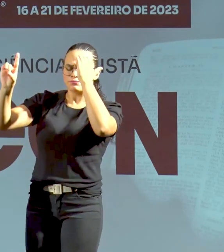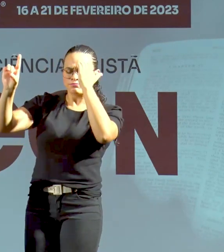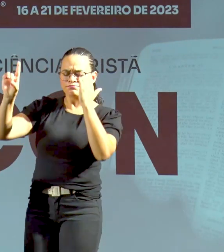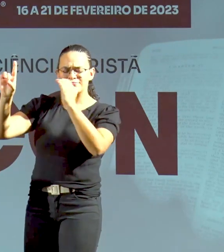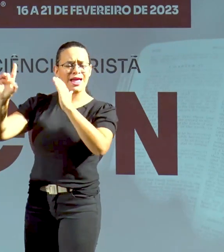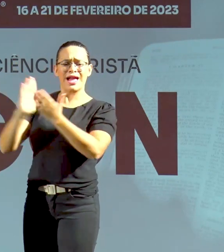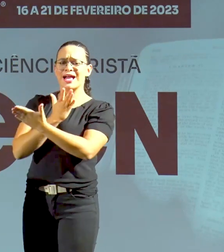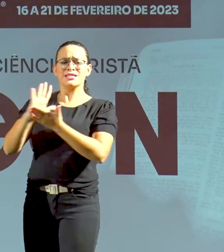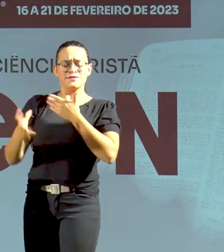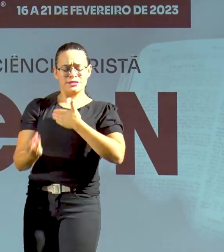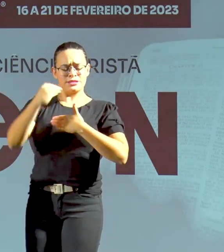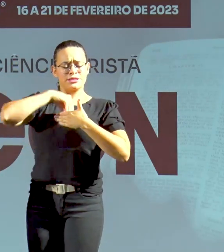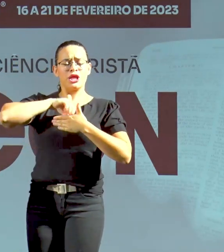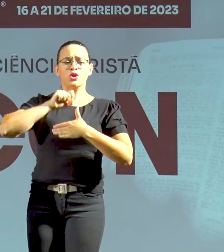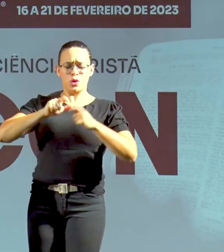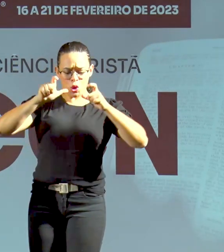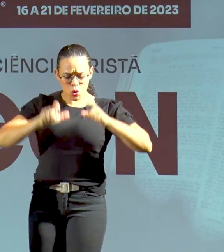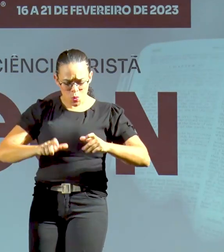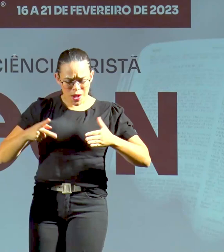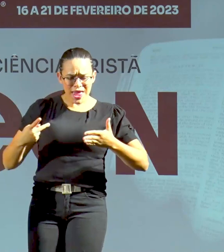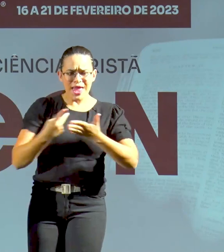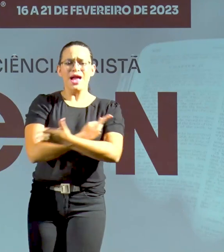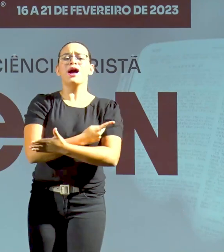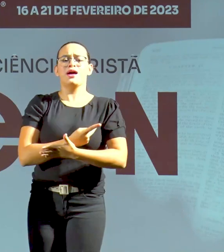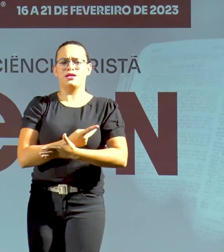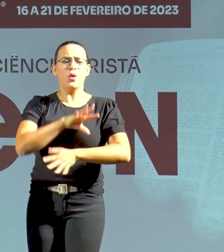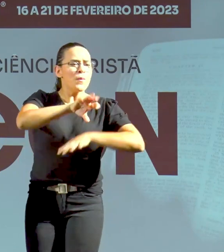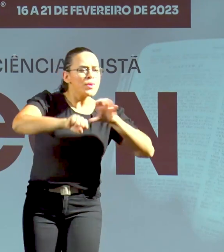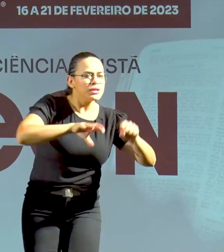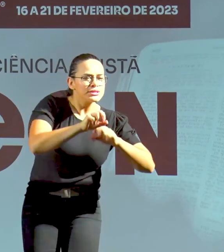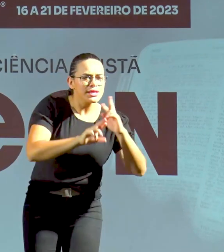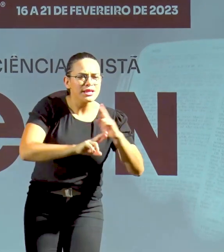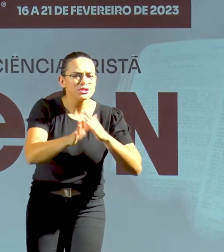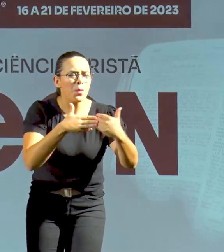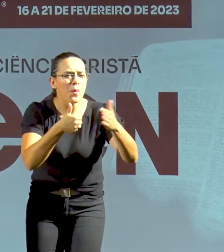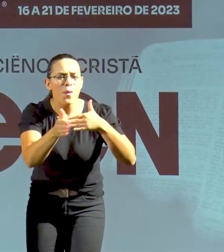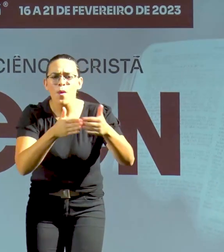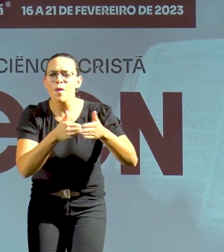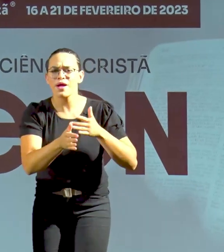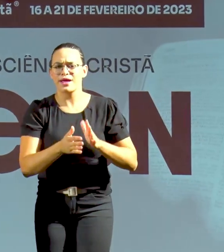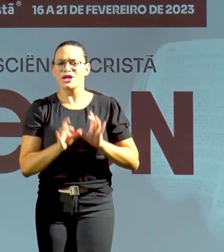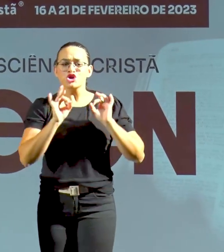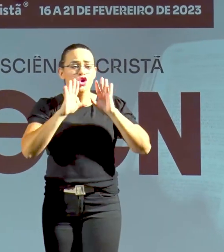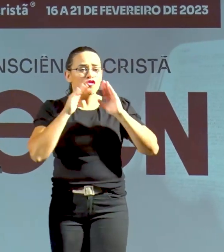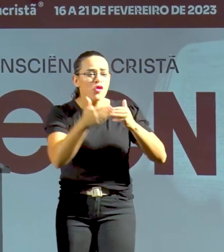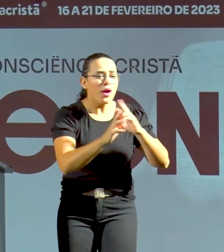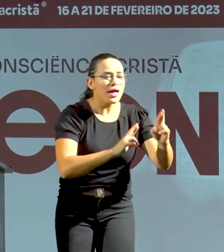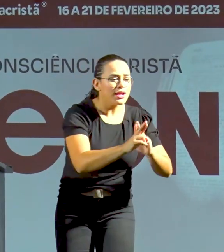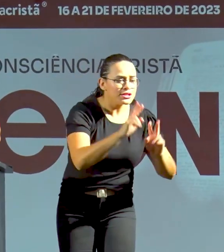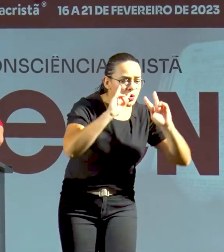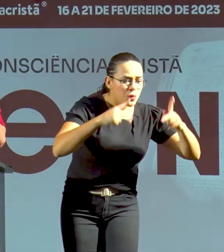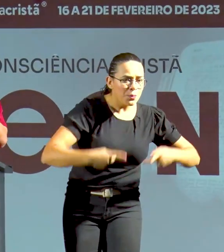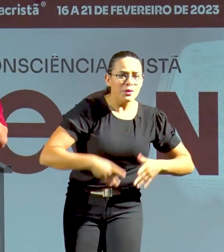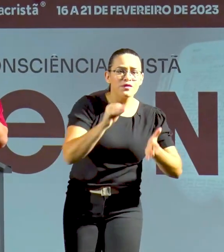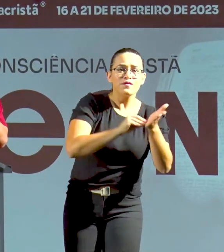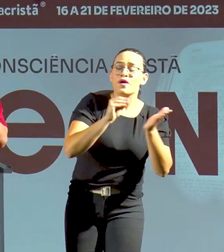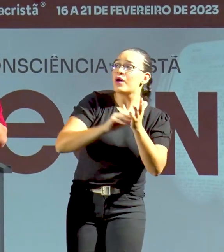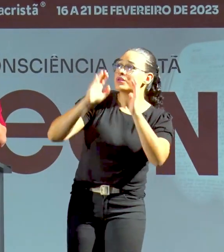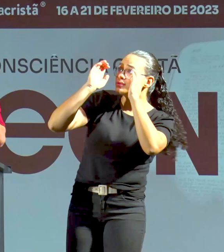é como orfa que está no terreno errado buscando relacionamento ao invés de buscar o senhor